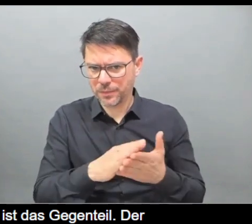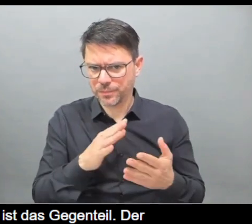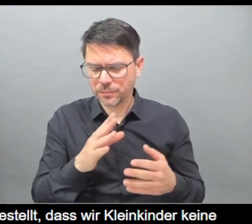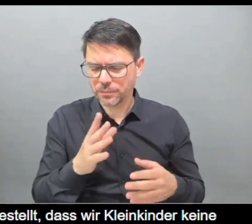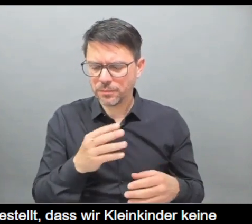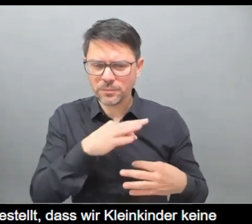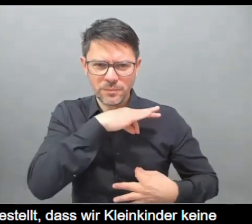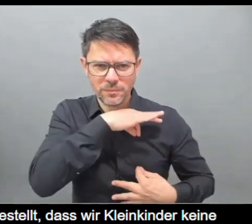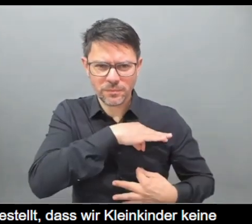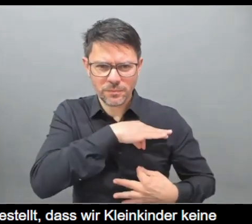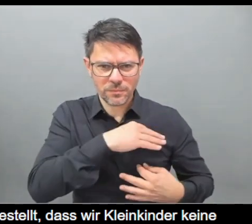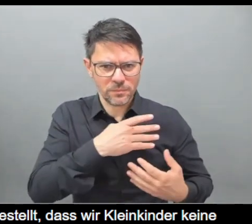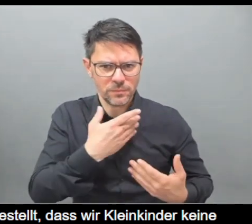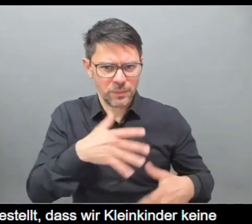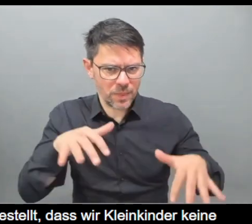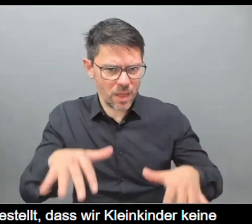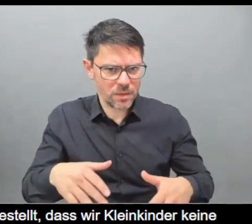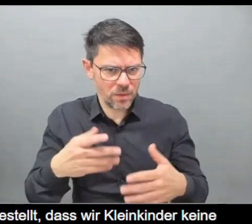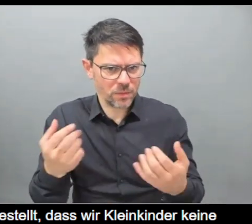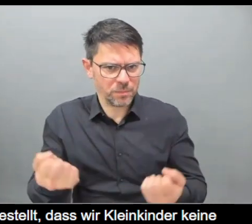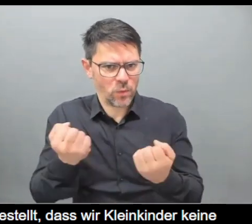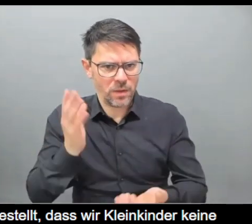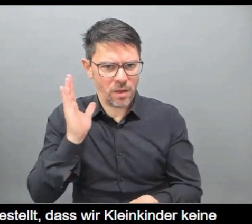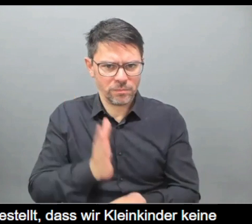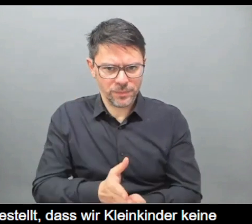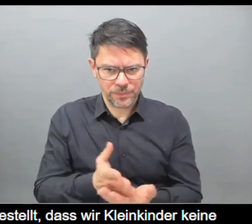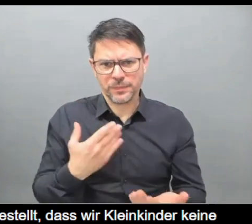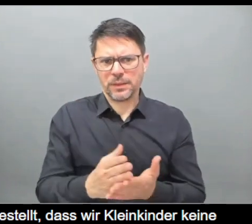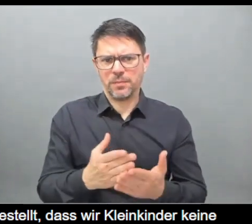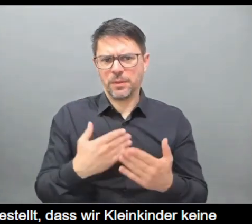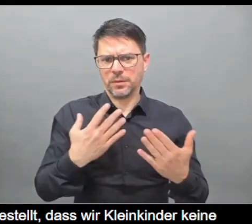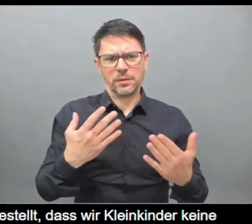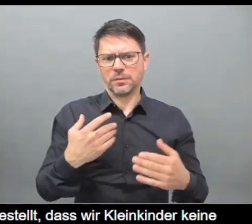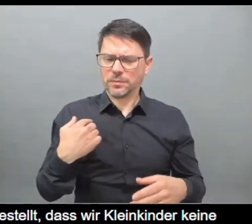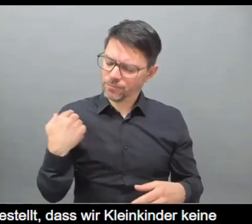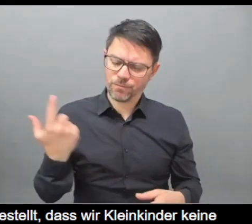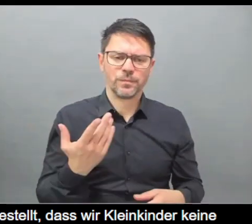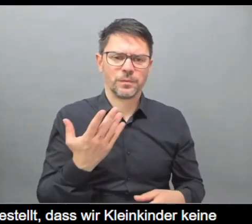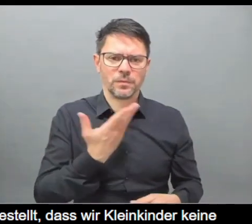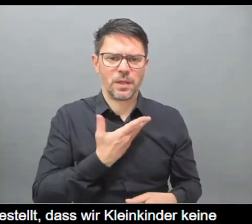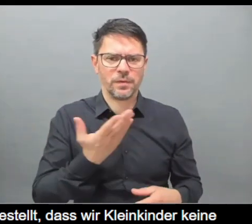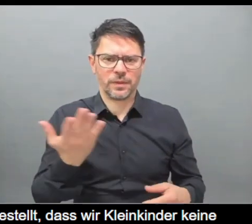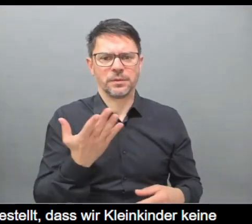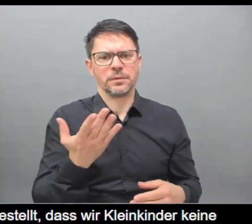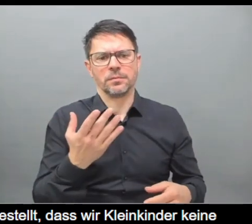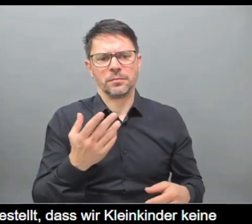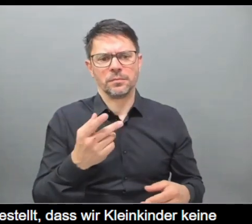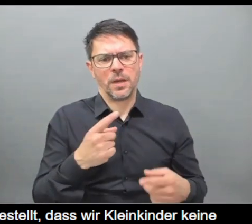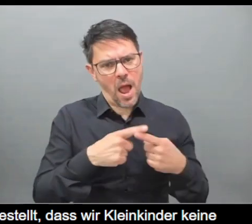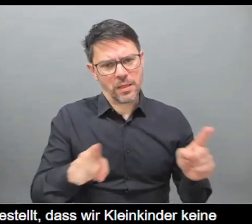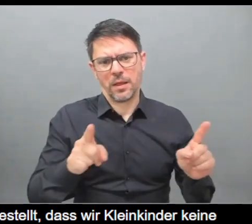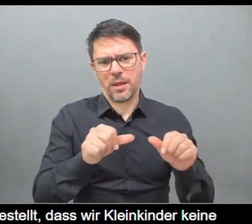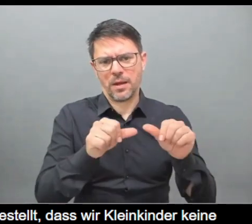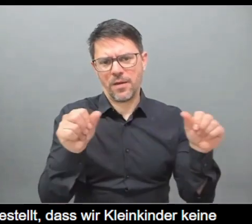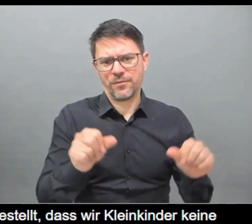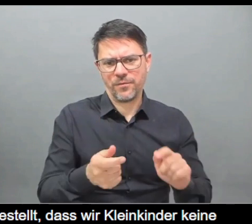jeden Tag ein Stückchen was präsentiert kriegen, das dann hinten und vorne nicht passt. Deswegen lade ich Herrn Lauterbach auch ein, gerne auch